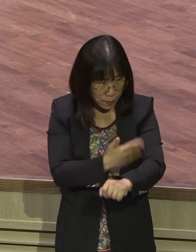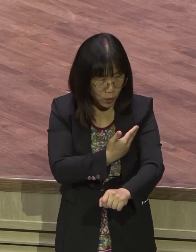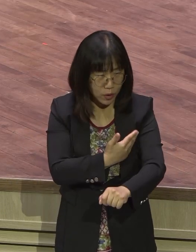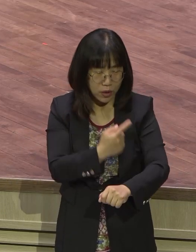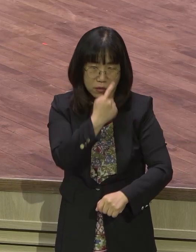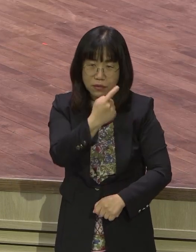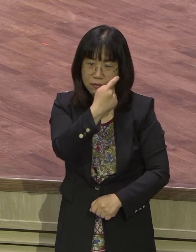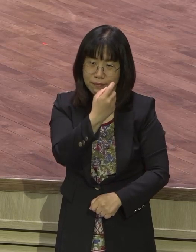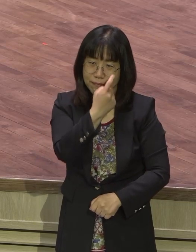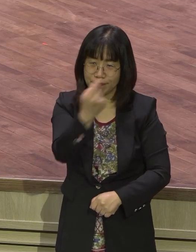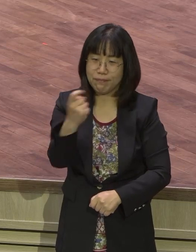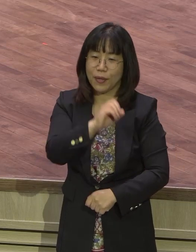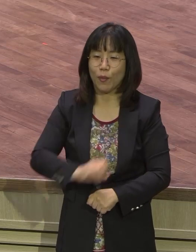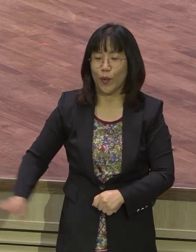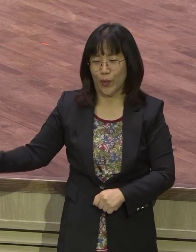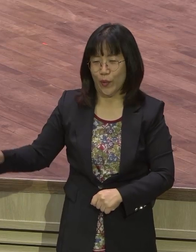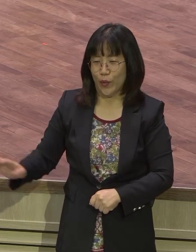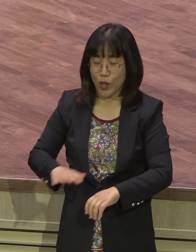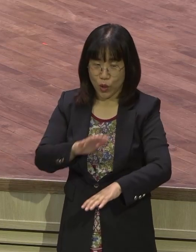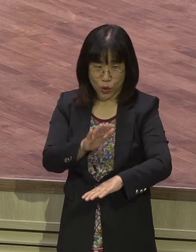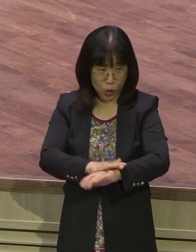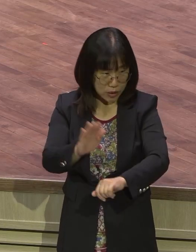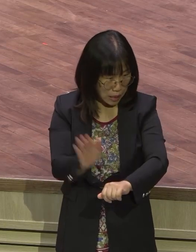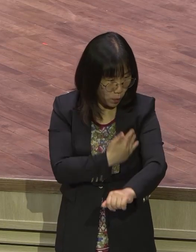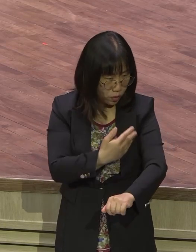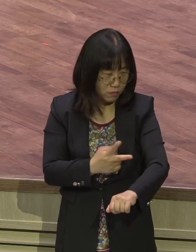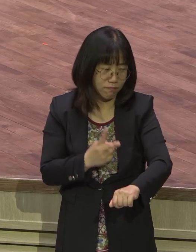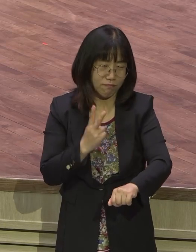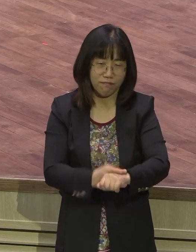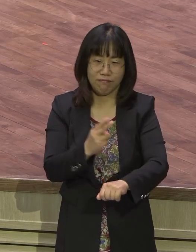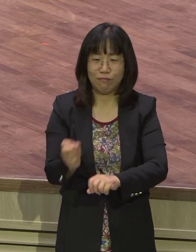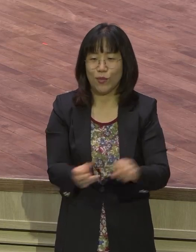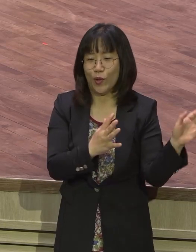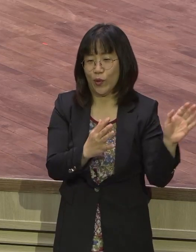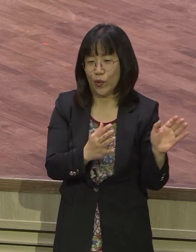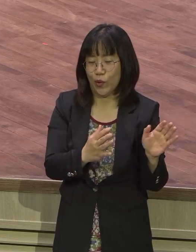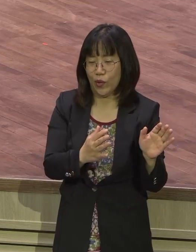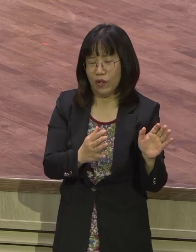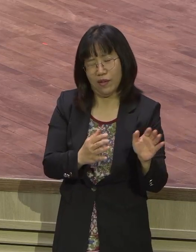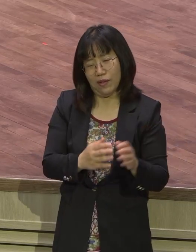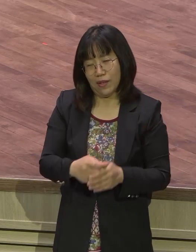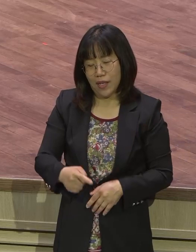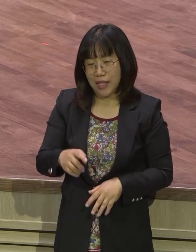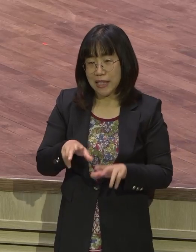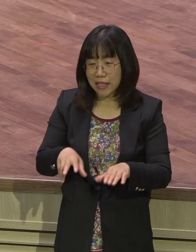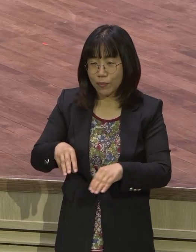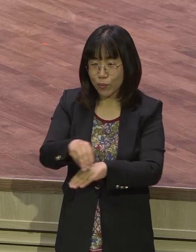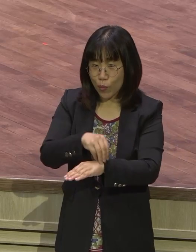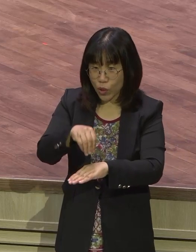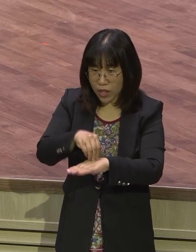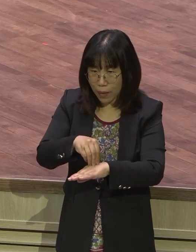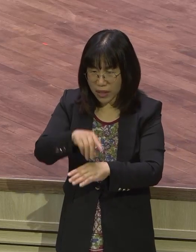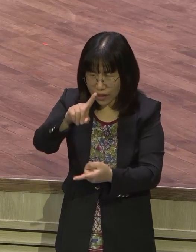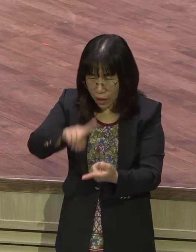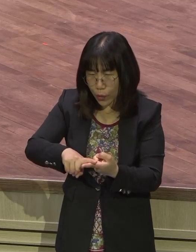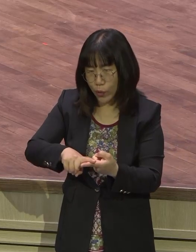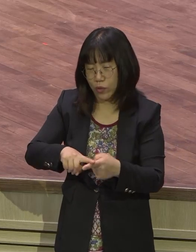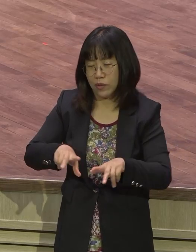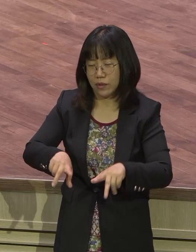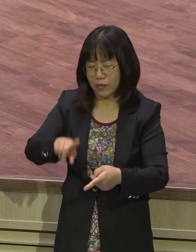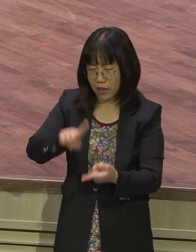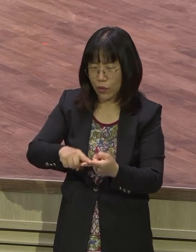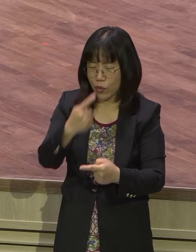그랬어요 구약 때는 지금도 모슬렘은 그대로 구약 그대로 하고 있어요 예수님 오기 전에 하던 법칙 그대로 지금도 하고